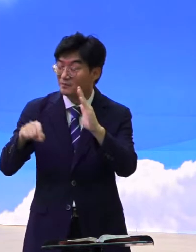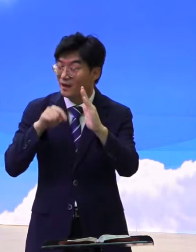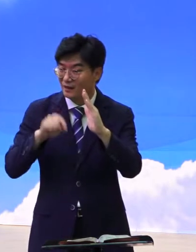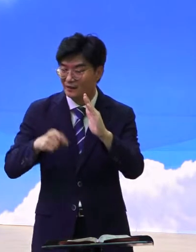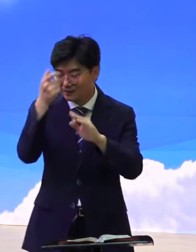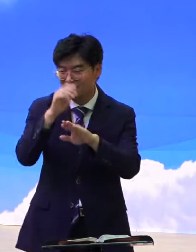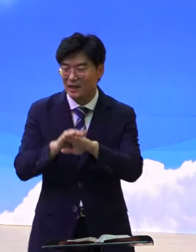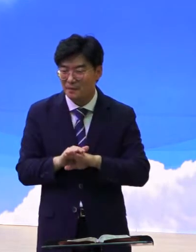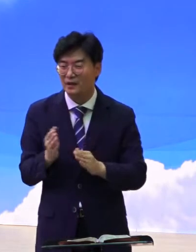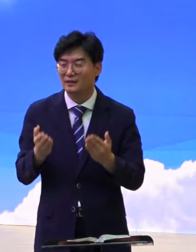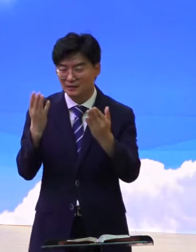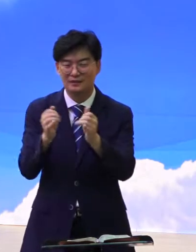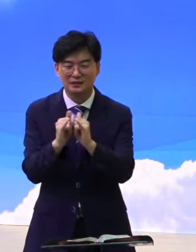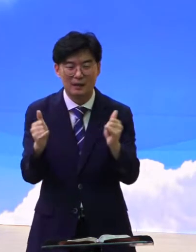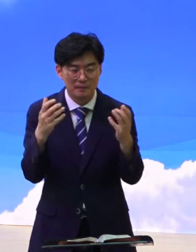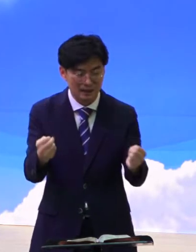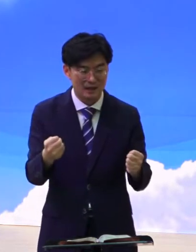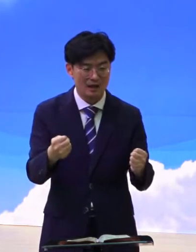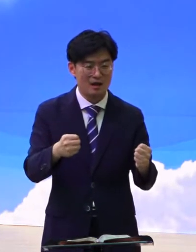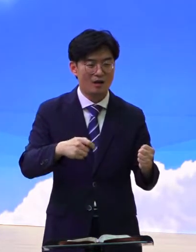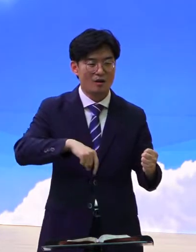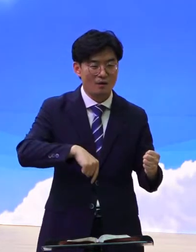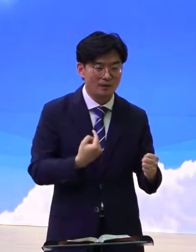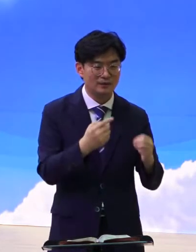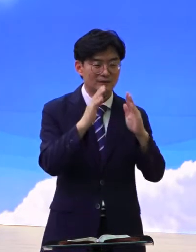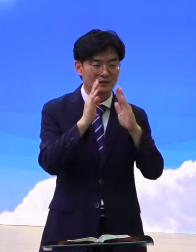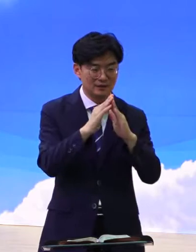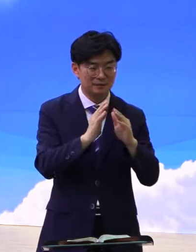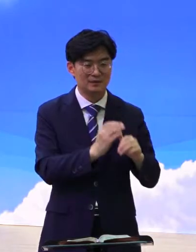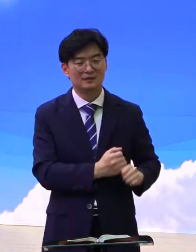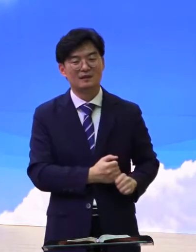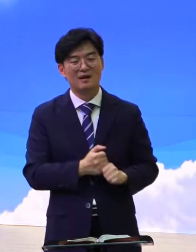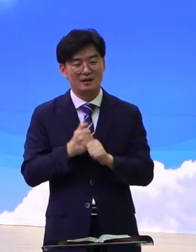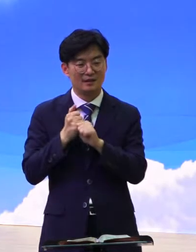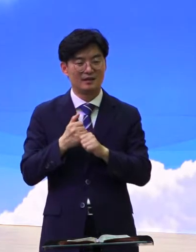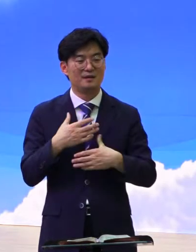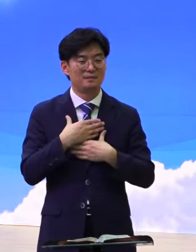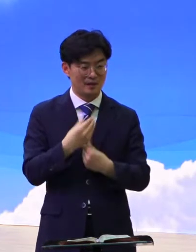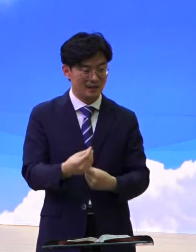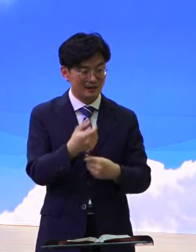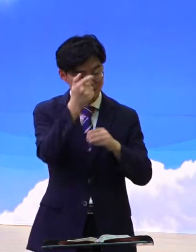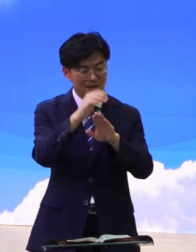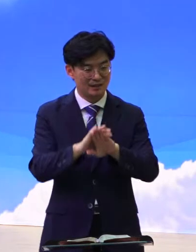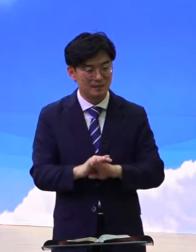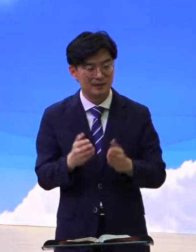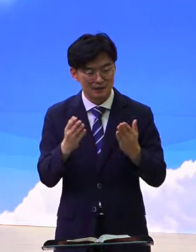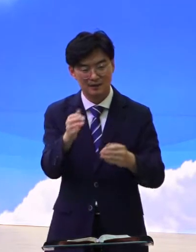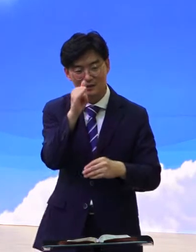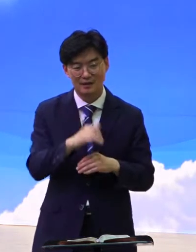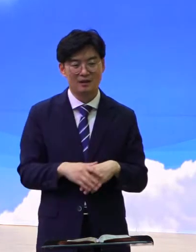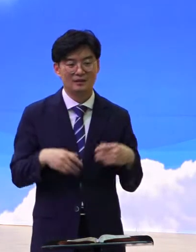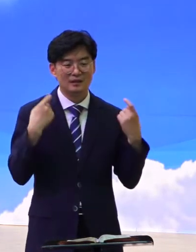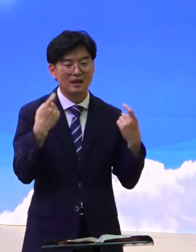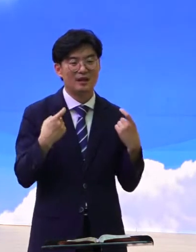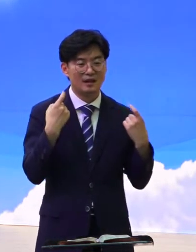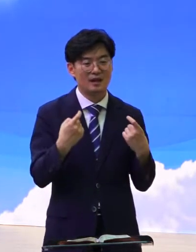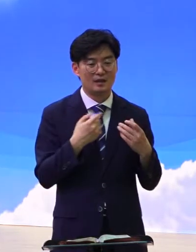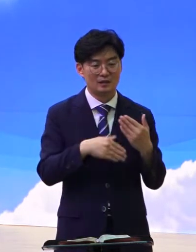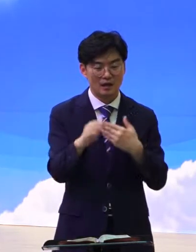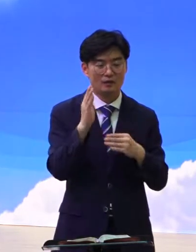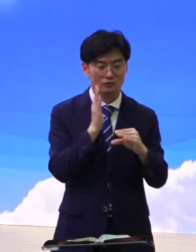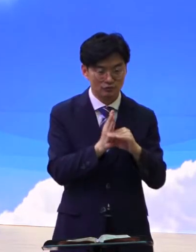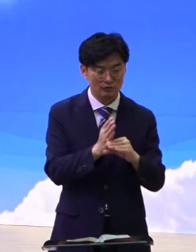시간에 얼마든지 어디서든지 예배를 드릴 수 있고, 출장을 가서도 예배를 드릴 수 있고, 여행을 가서도 예배를 드릴 수 있고, 힘들면 어떤